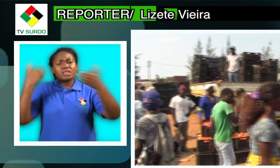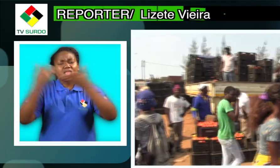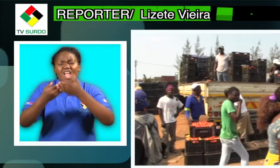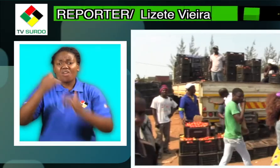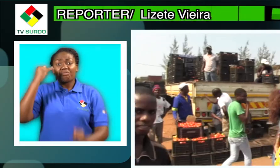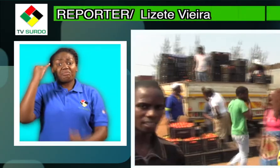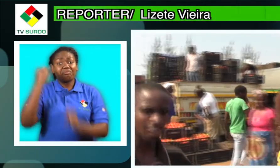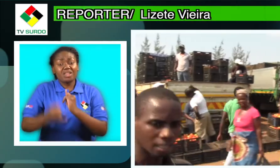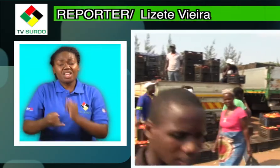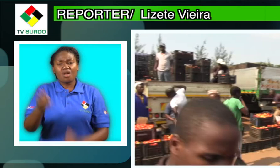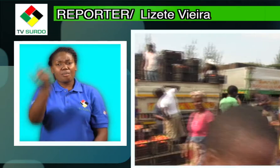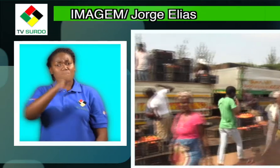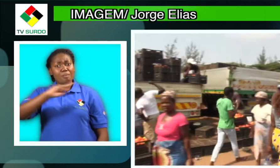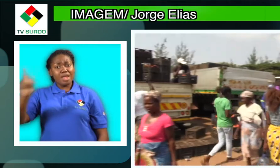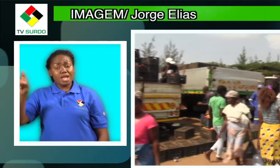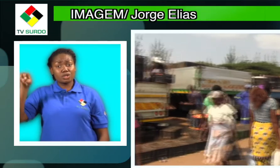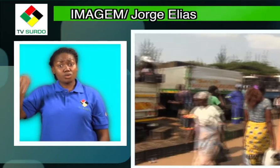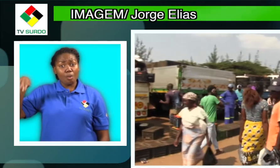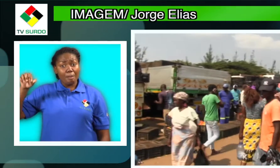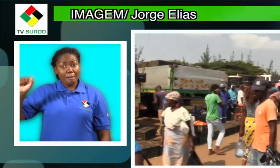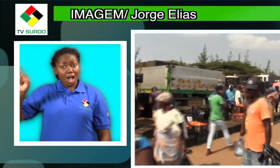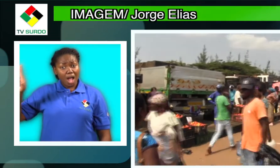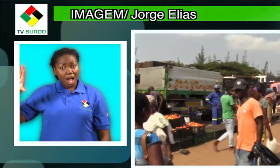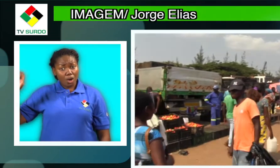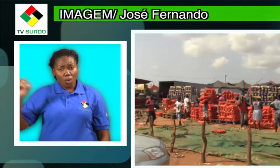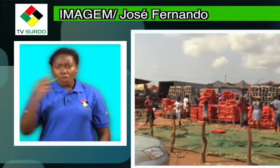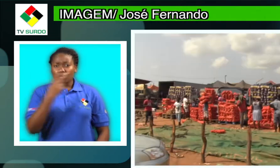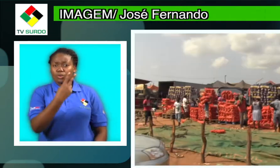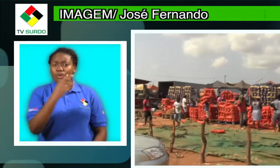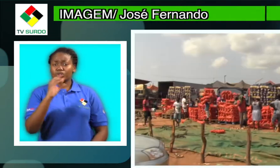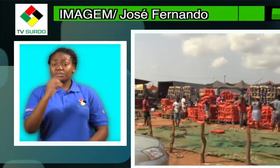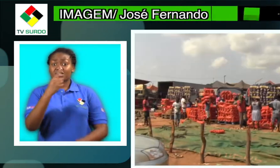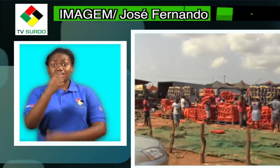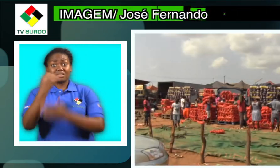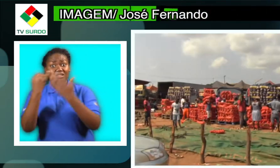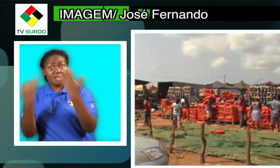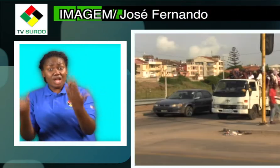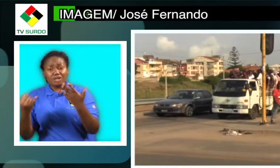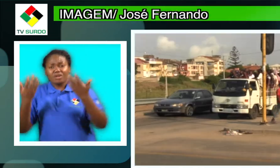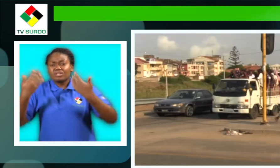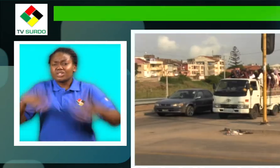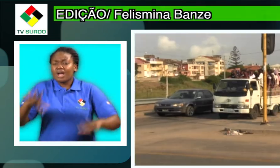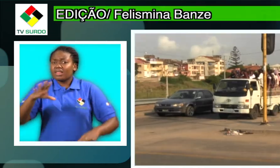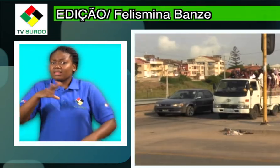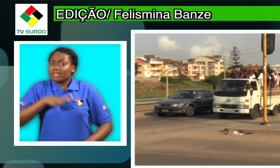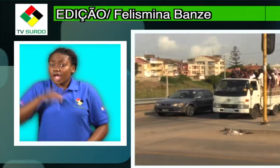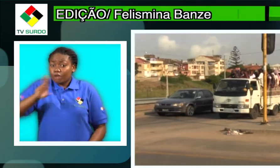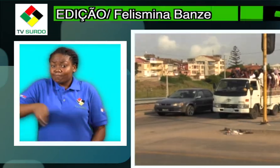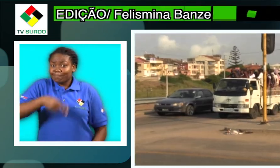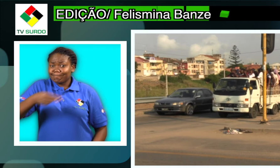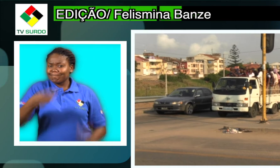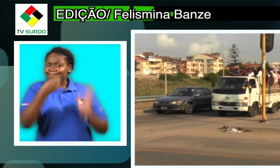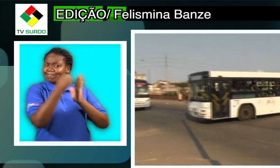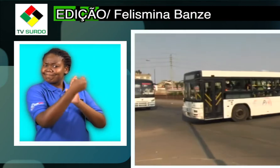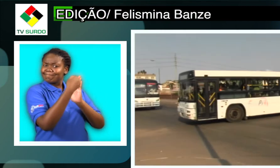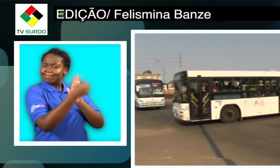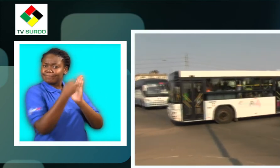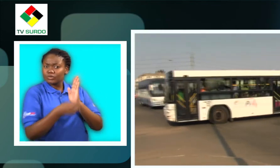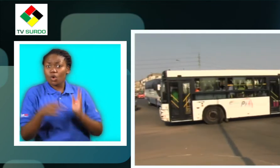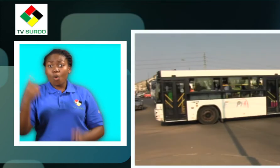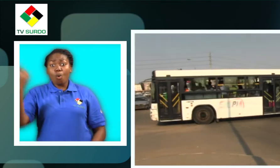Até finais de março de 2016, o INSS já tinha registrado cerca de 1 milhão e 400 mil